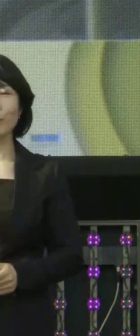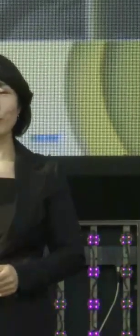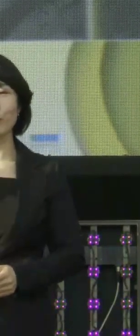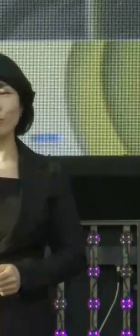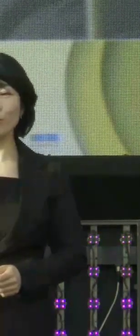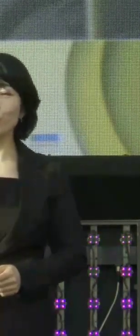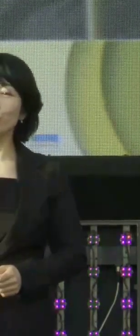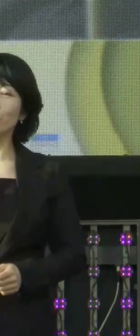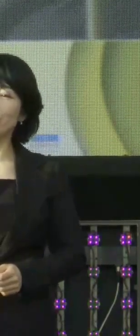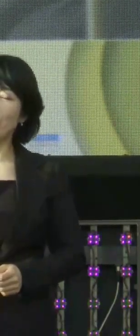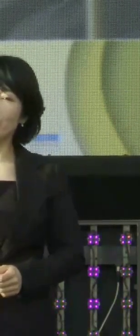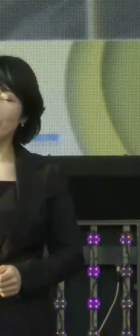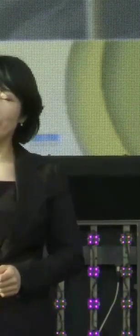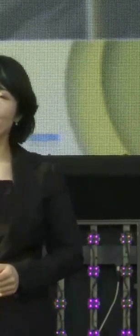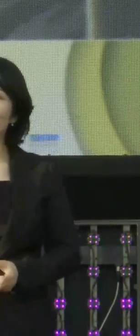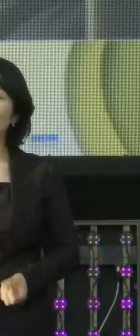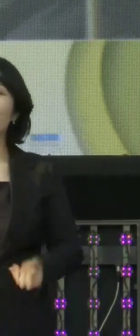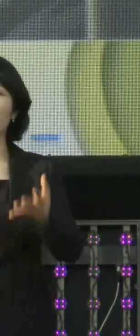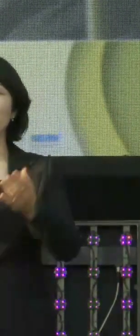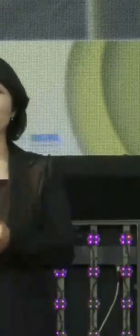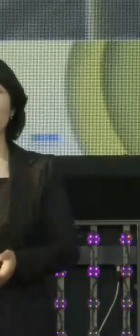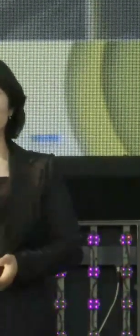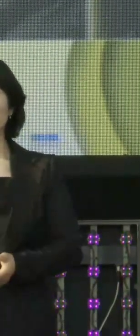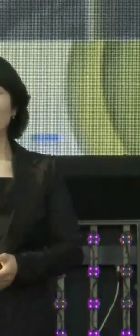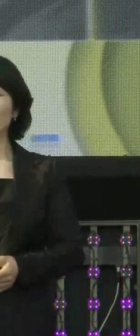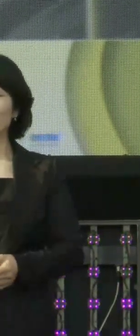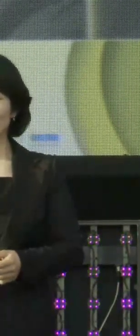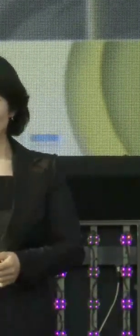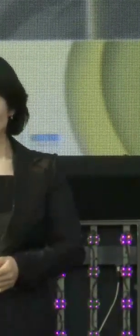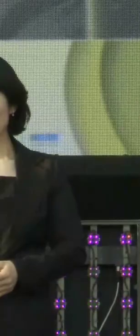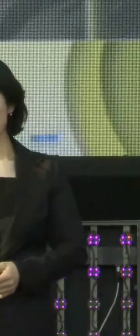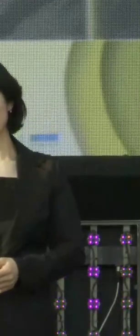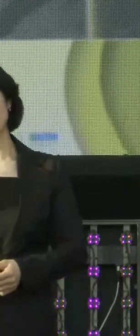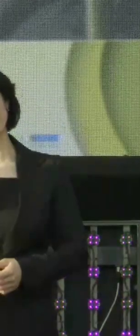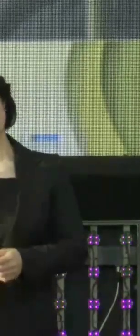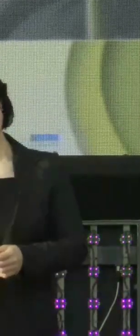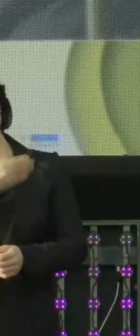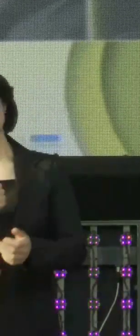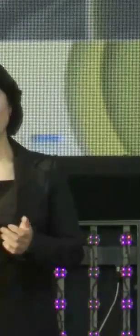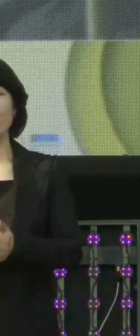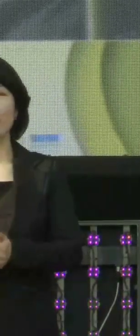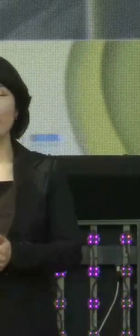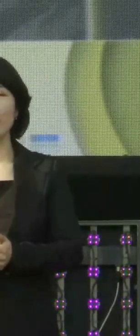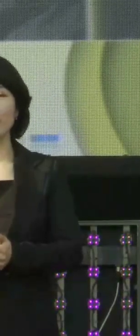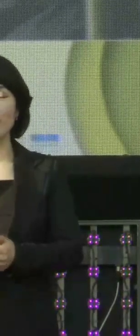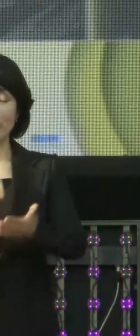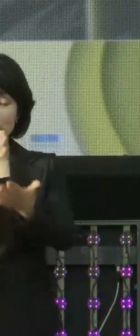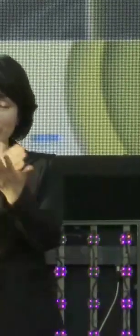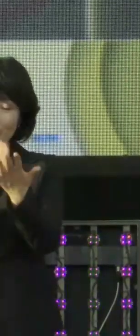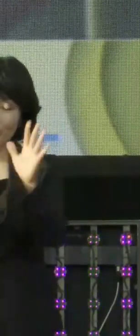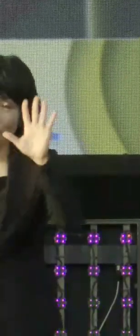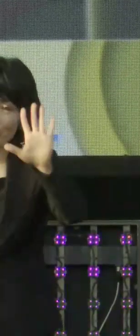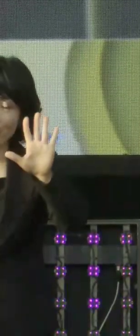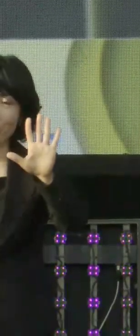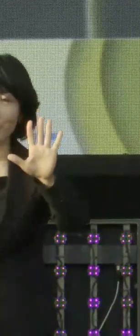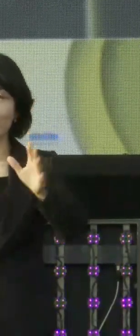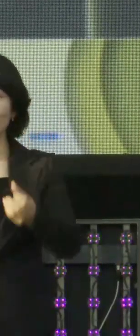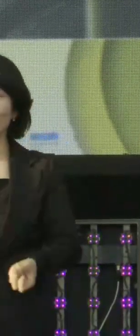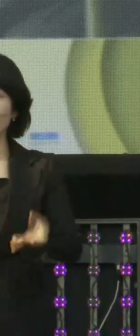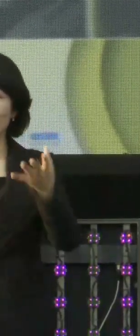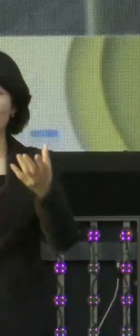대한민국에서 축산업의 생태계가 가장 발달해 있는 곳이 바로 이천입니다. 이렇게 이천은 5대 축제와 더불어서